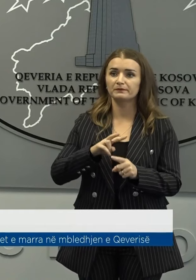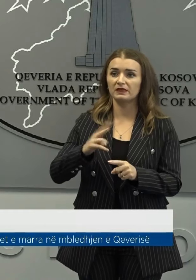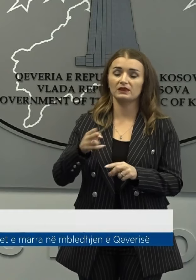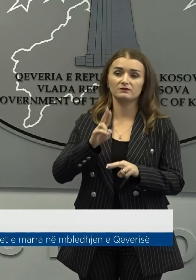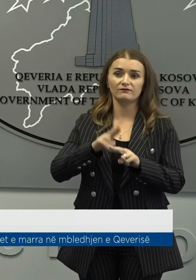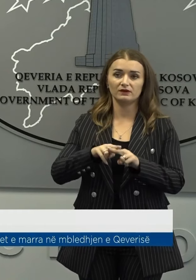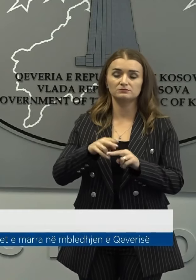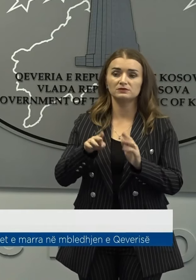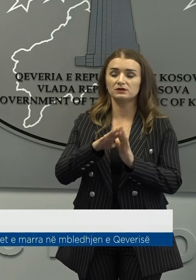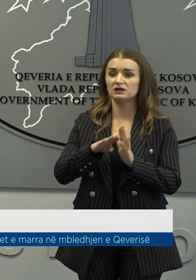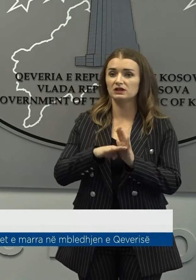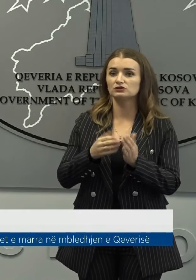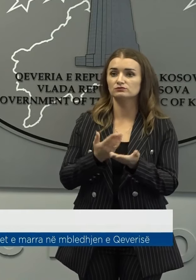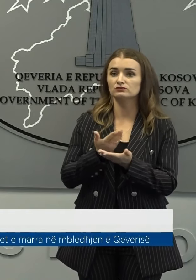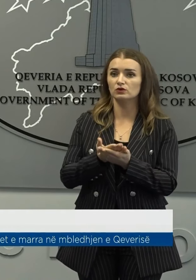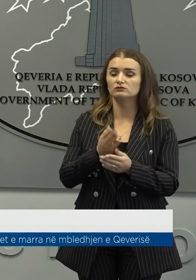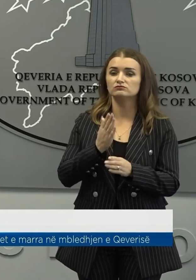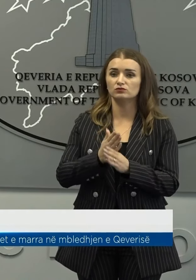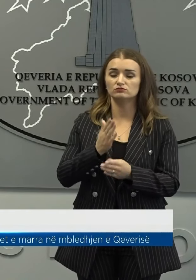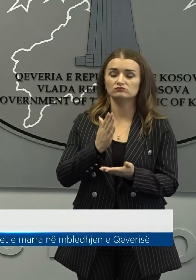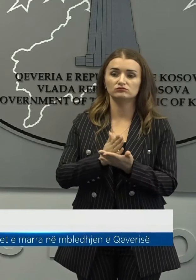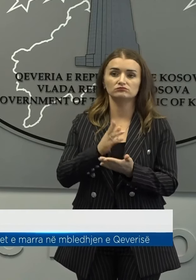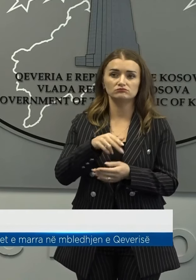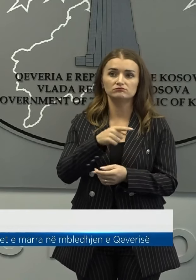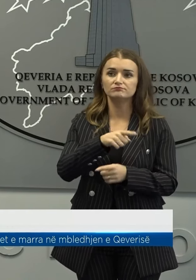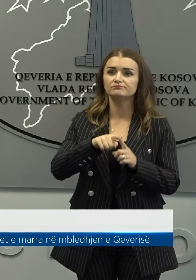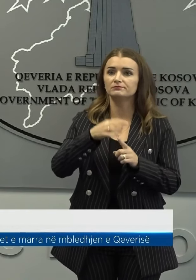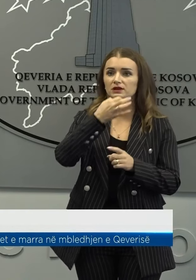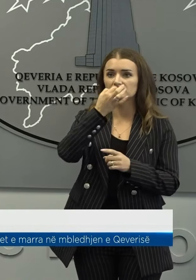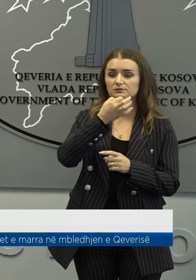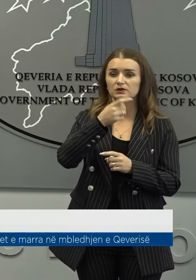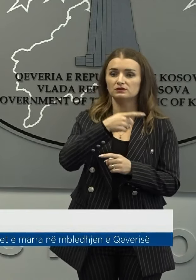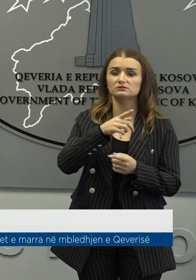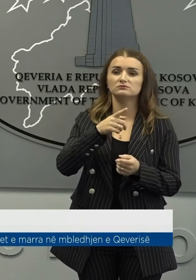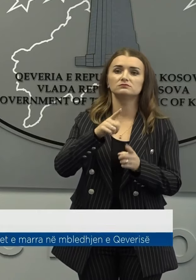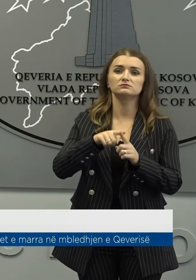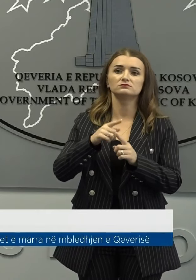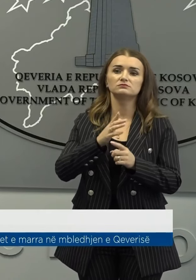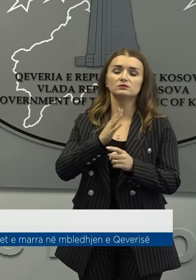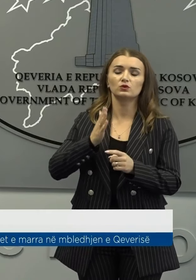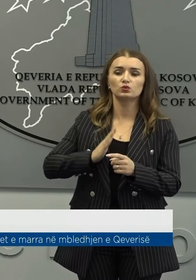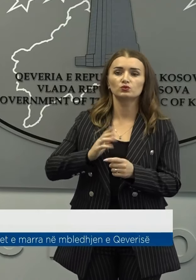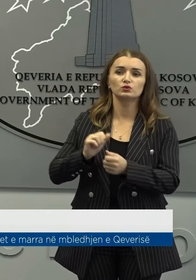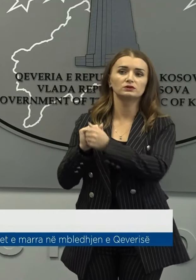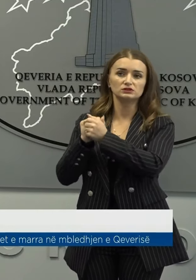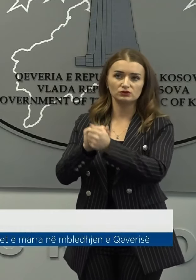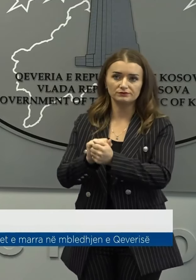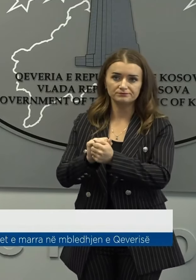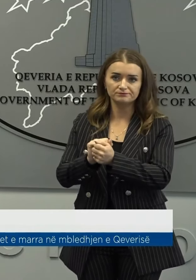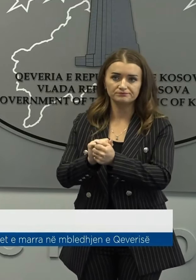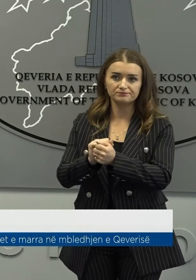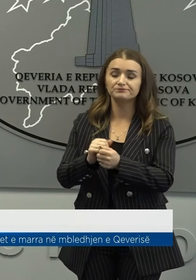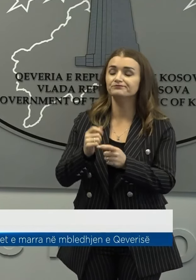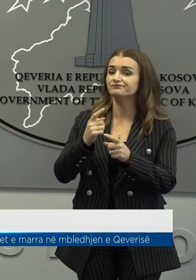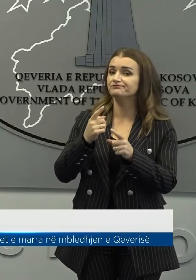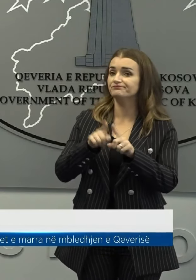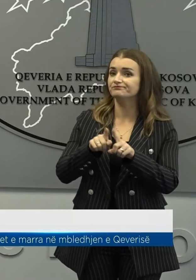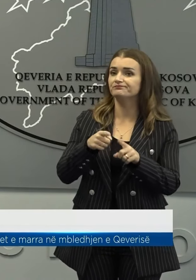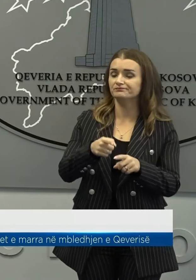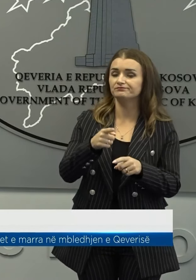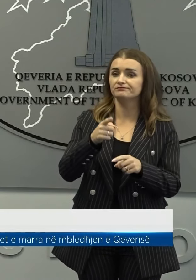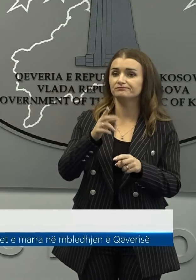për inspektoriatin qendror të trashëgimisë kulturore, por natyrisht më rëndësishmja që